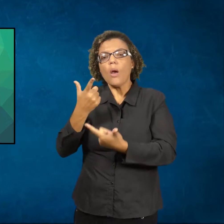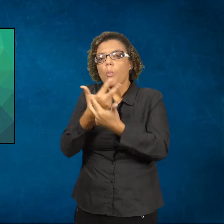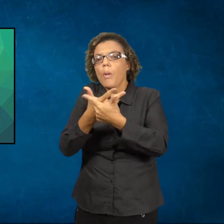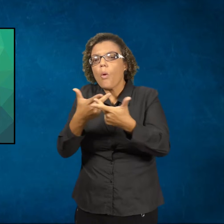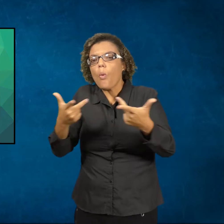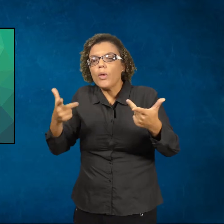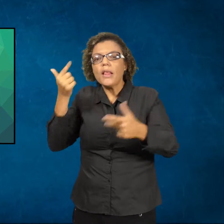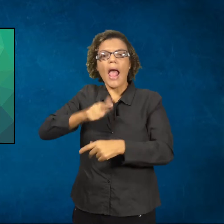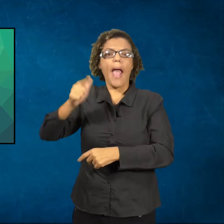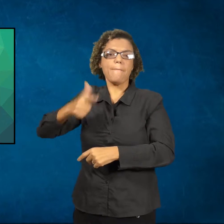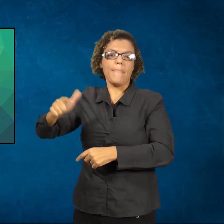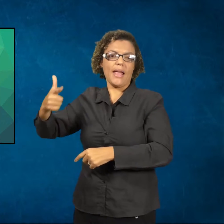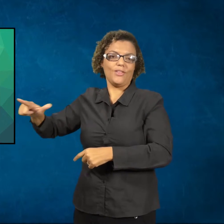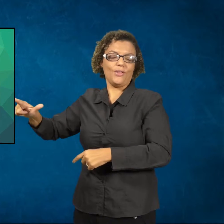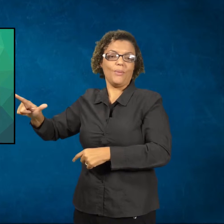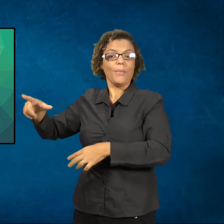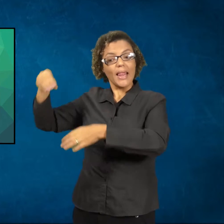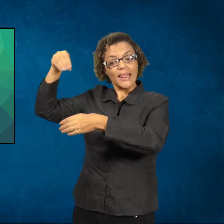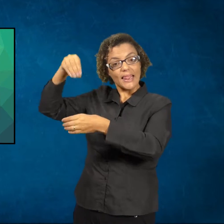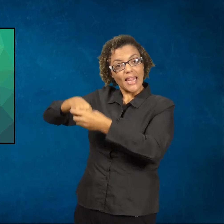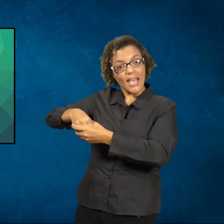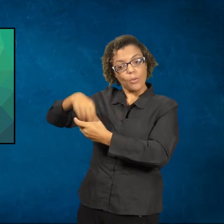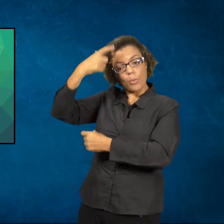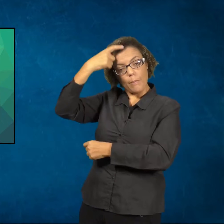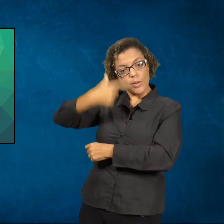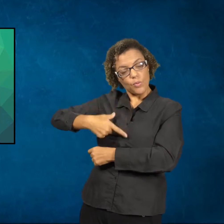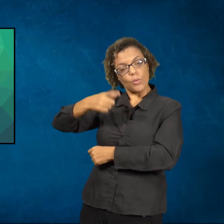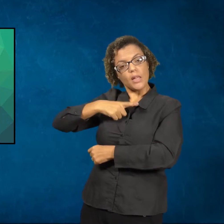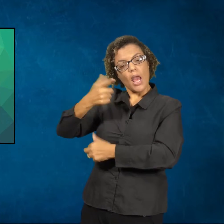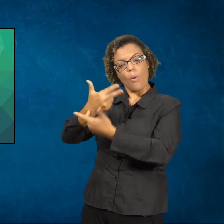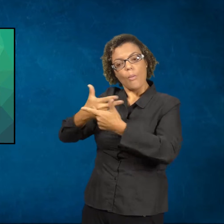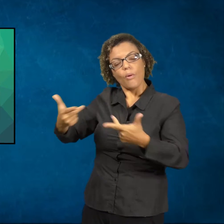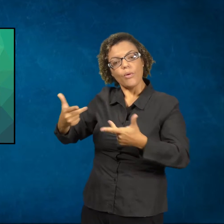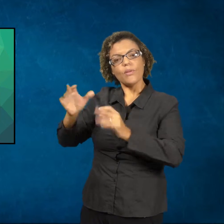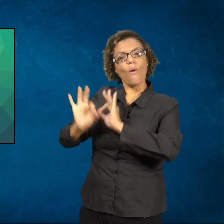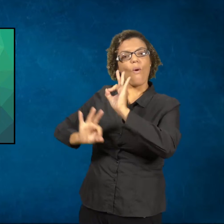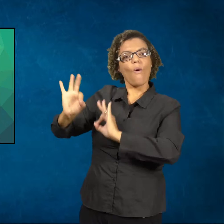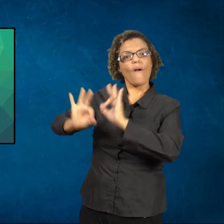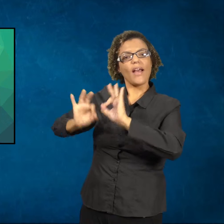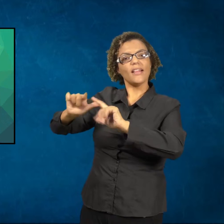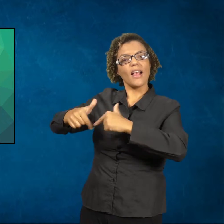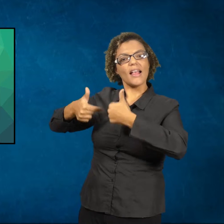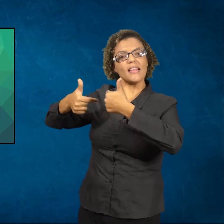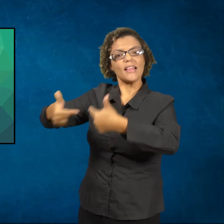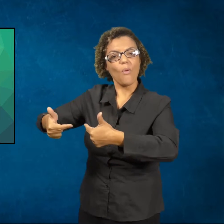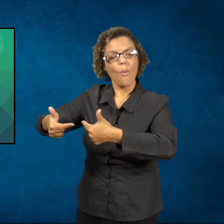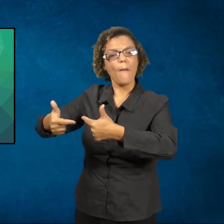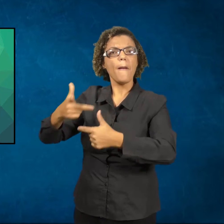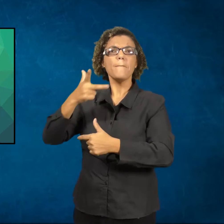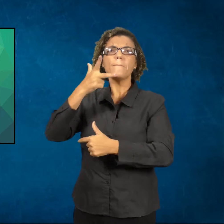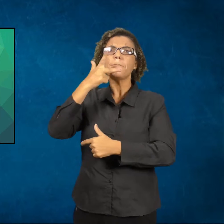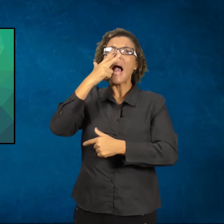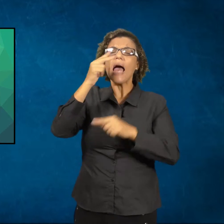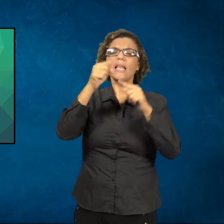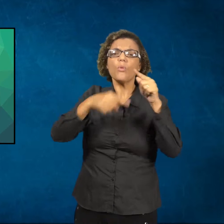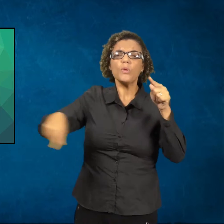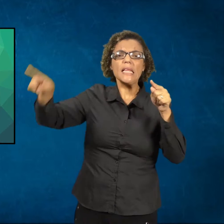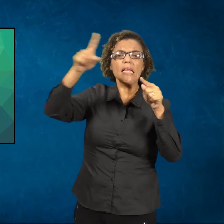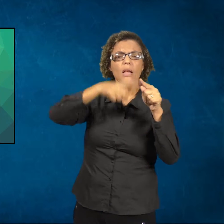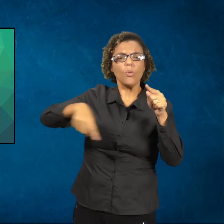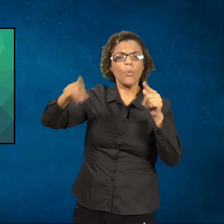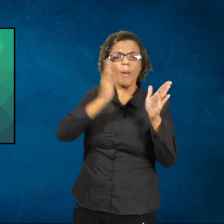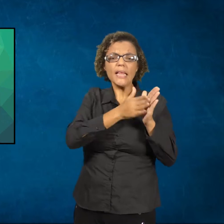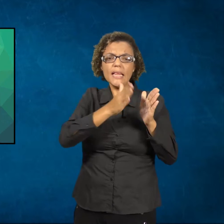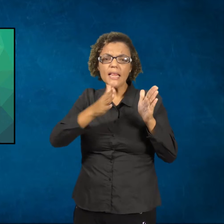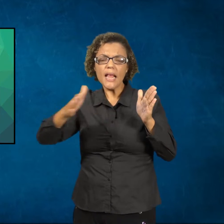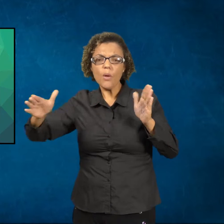no sujeito que organiza essas ações. É como se fosse um ciclo, uma sequência de ações